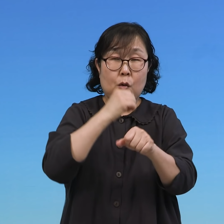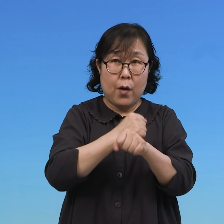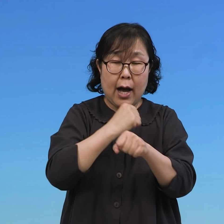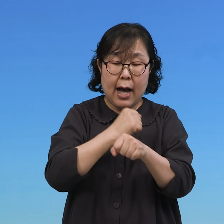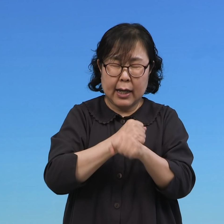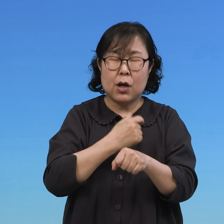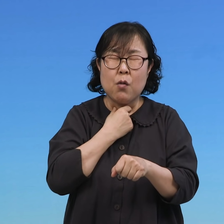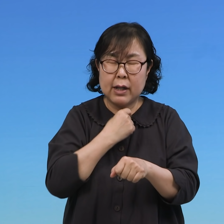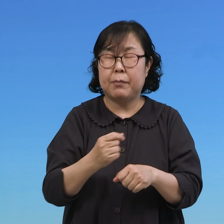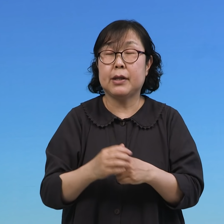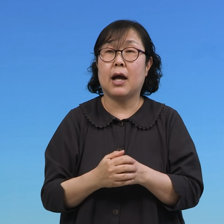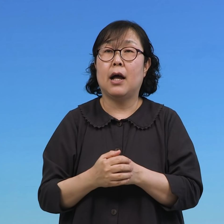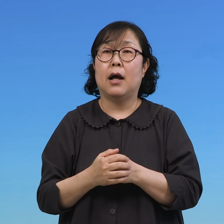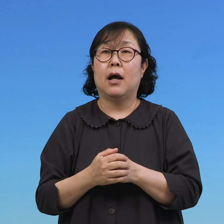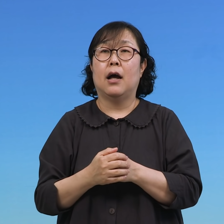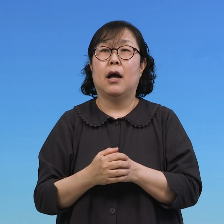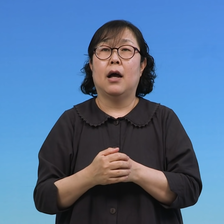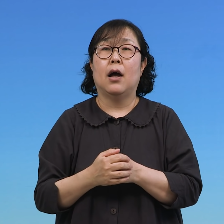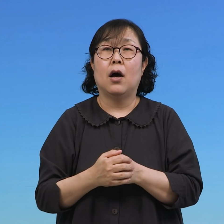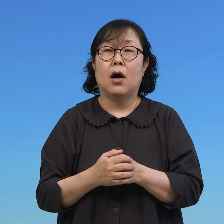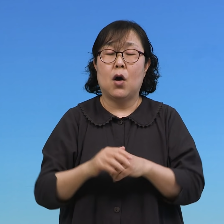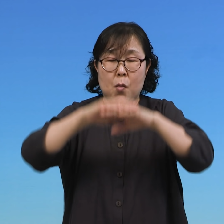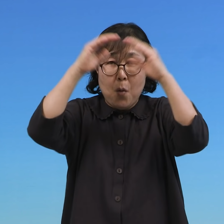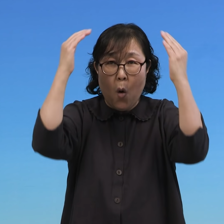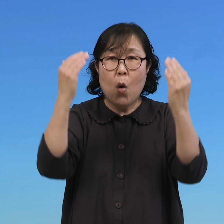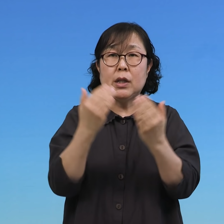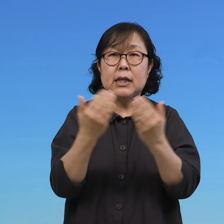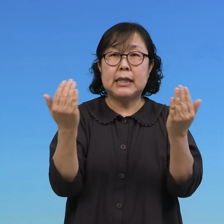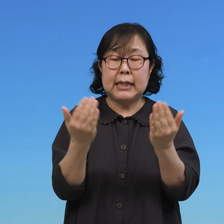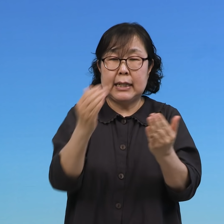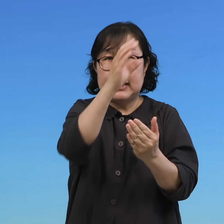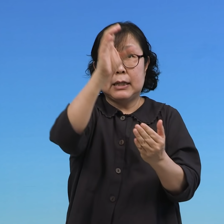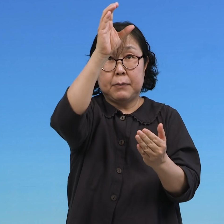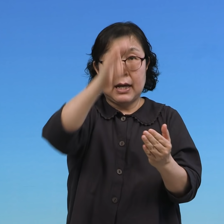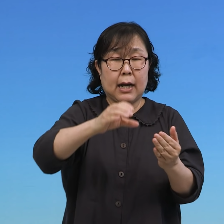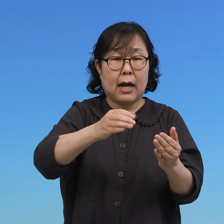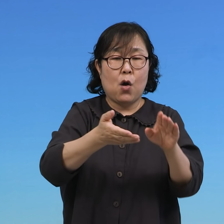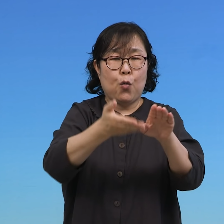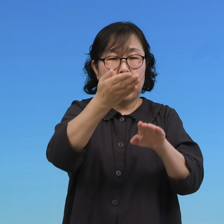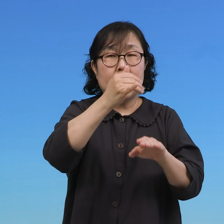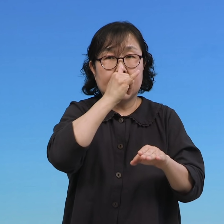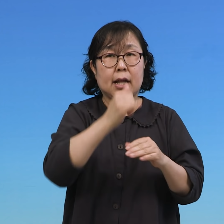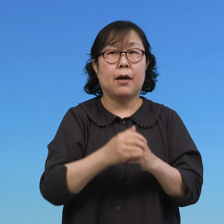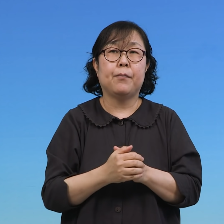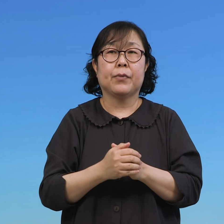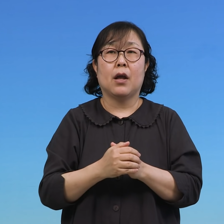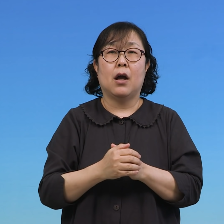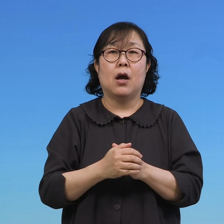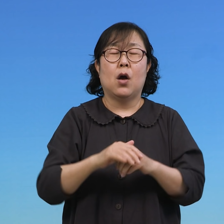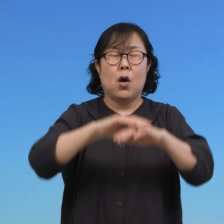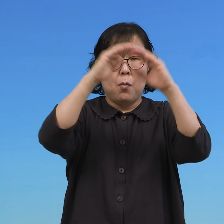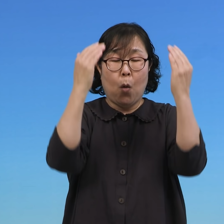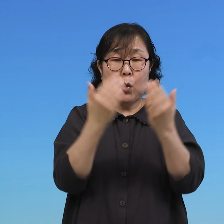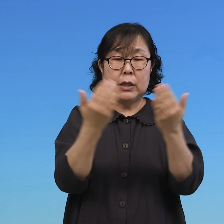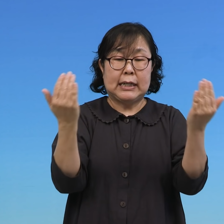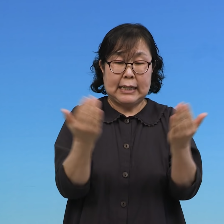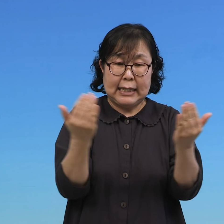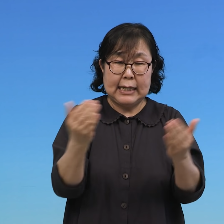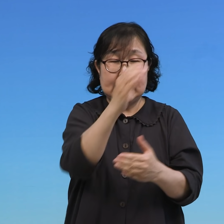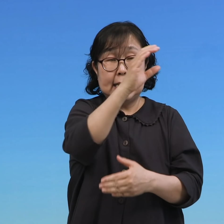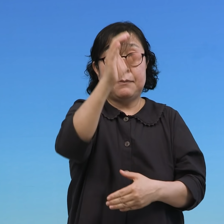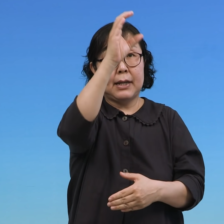말 인용하고 오늘 설교를 마치려고 합니다. 모든 일은 십자가 위에 있다.